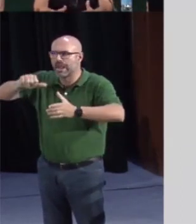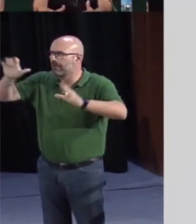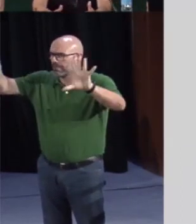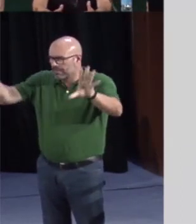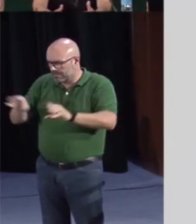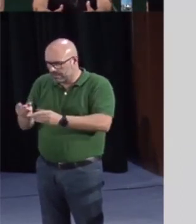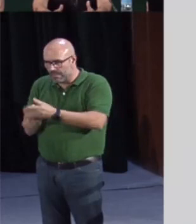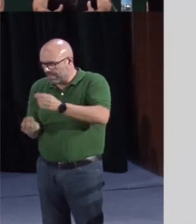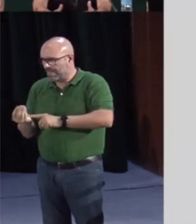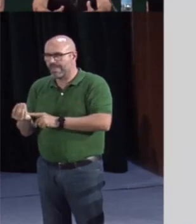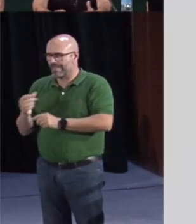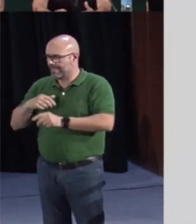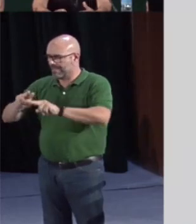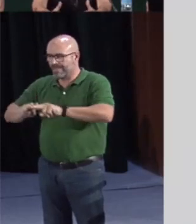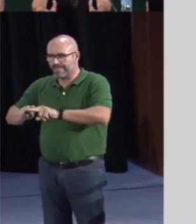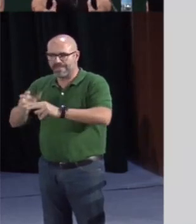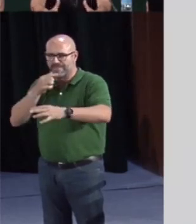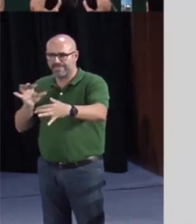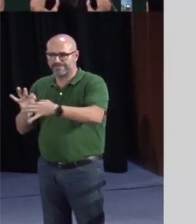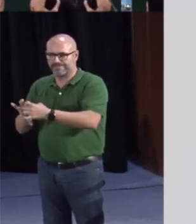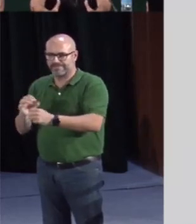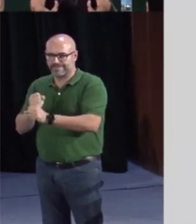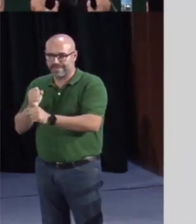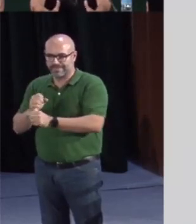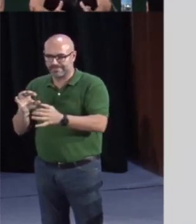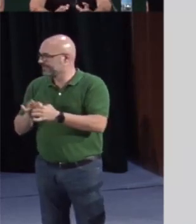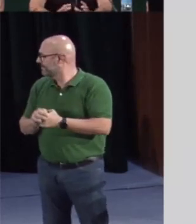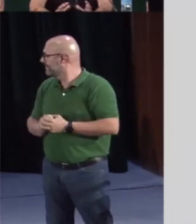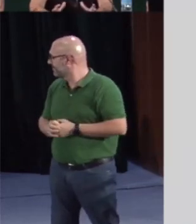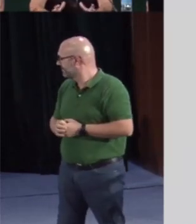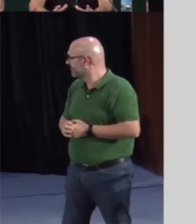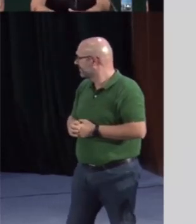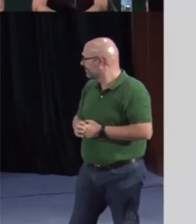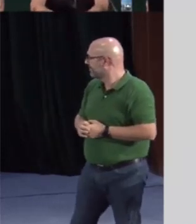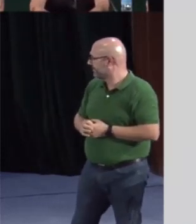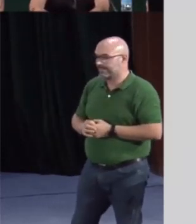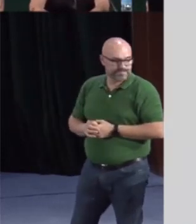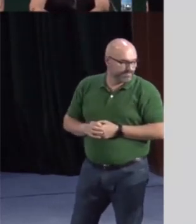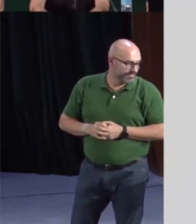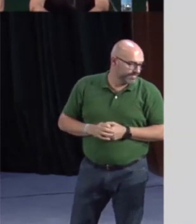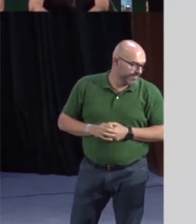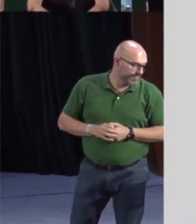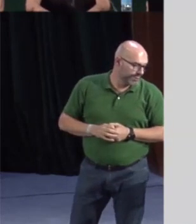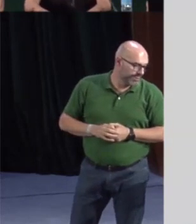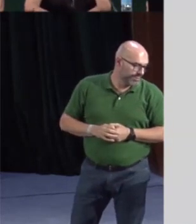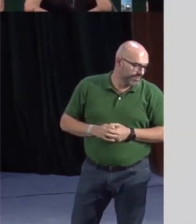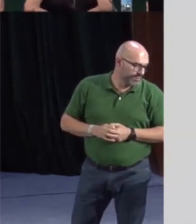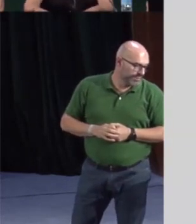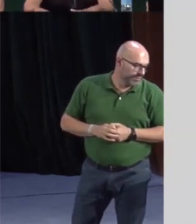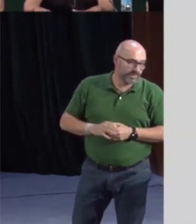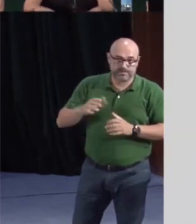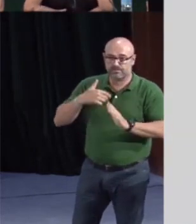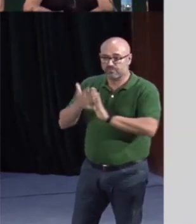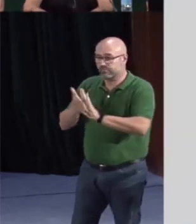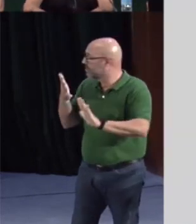No podíamos hacer una traducción, una transcripción literal de lo que es la lengua española a la lengua de signos, había